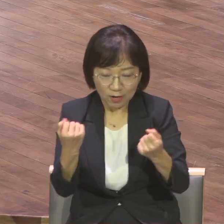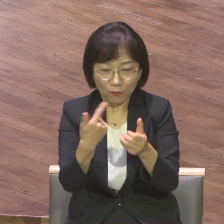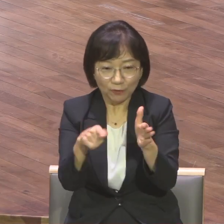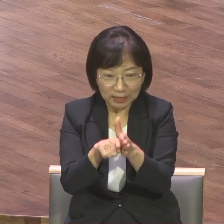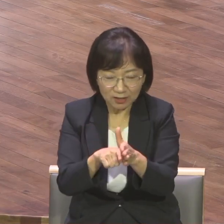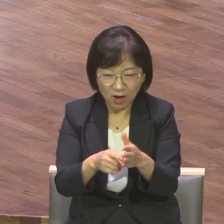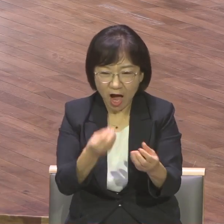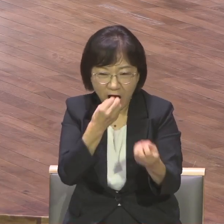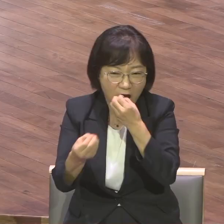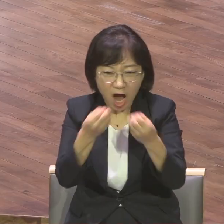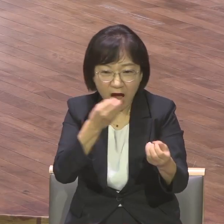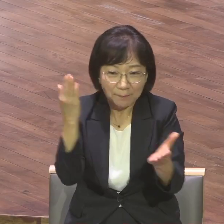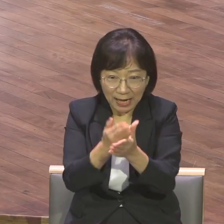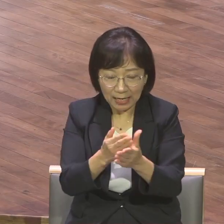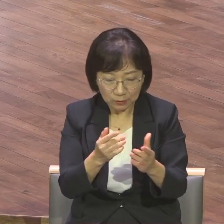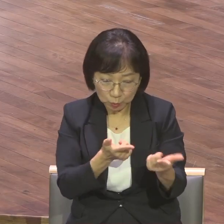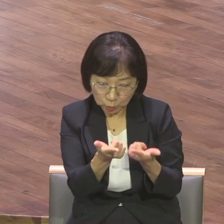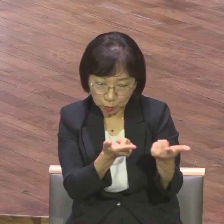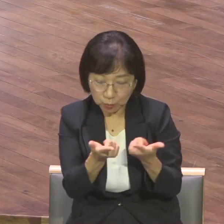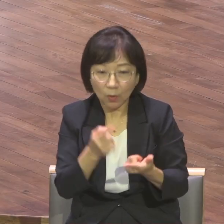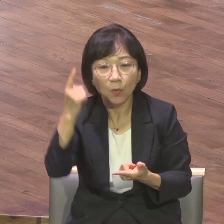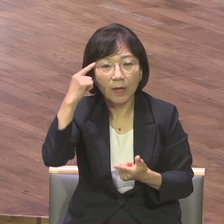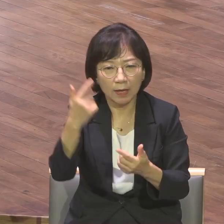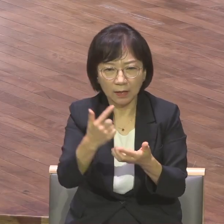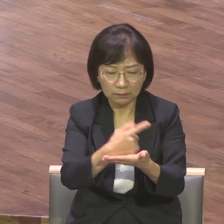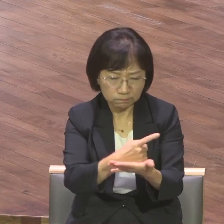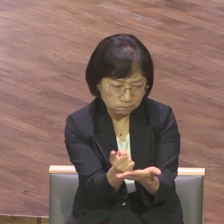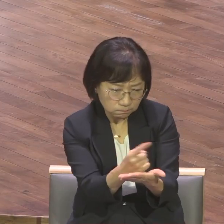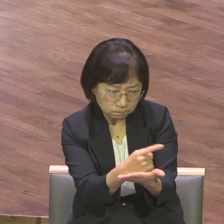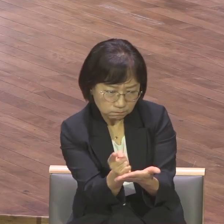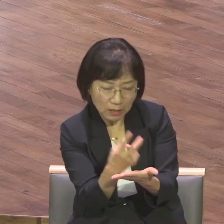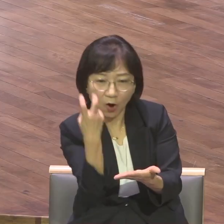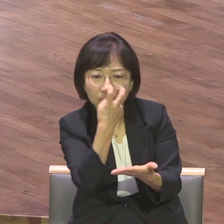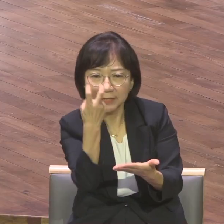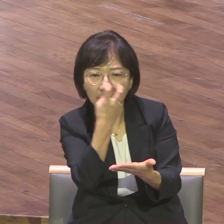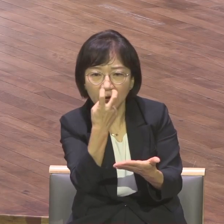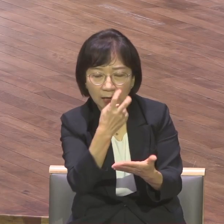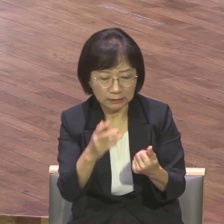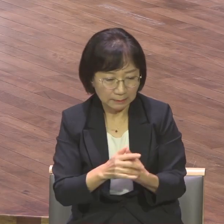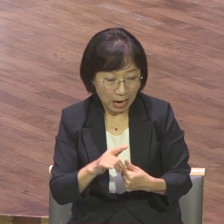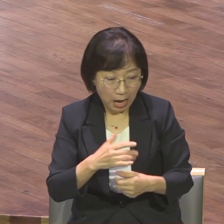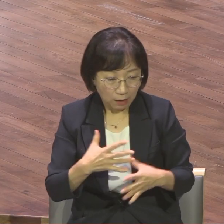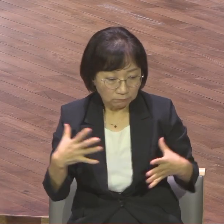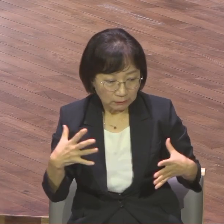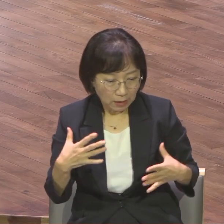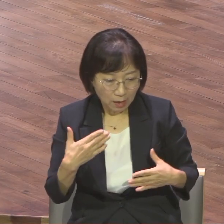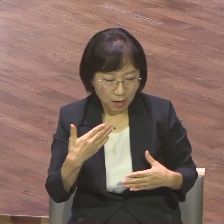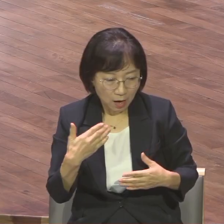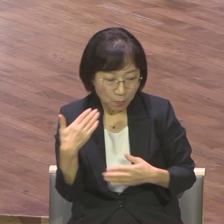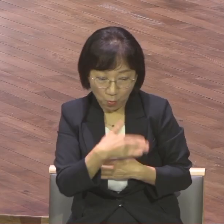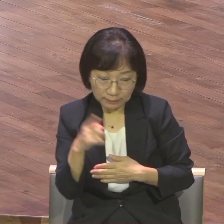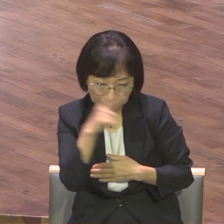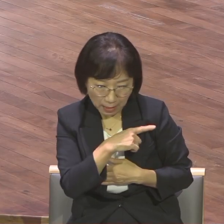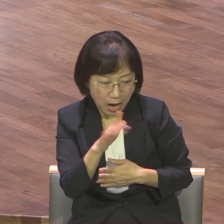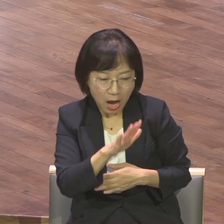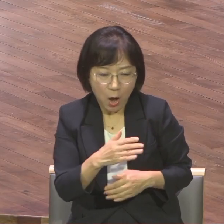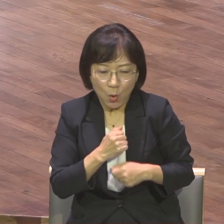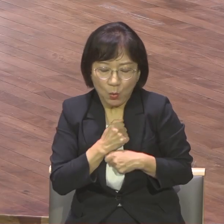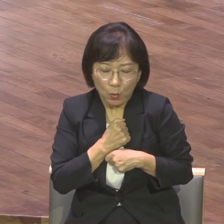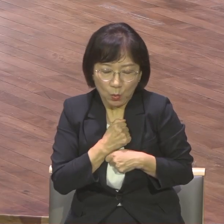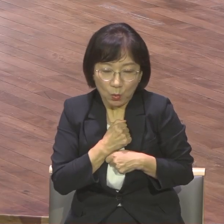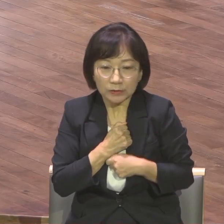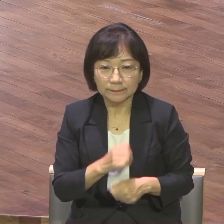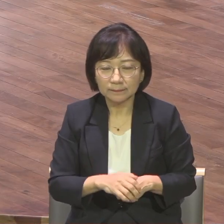다 주지 않아요. 절제합니다. 절제. 절제하지요. 운동은 다